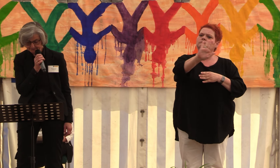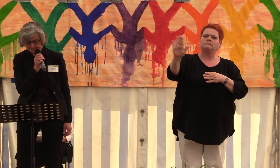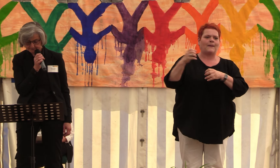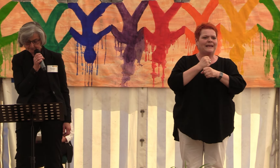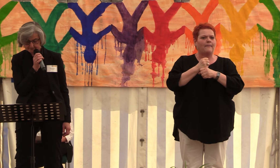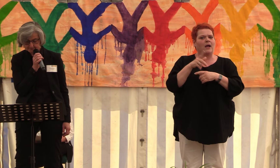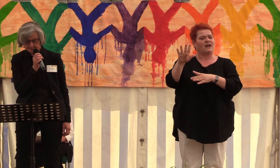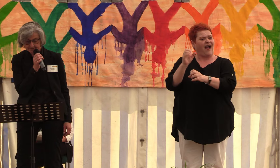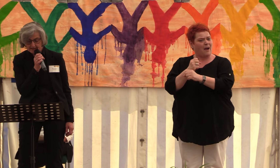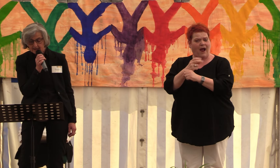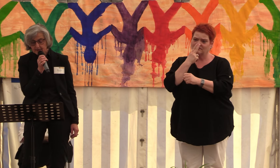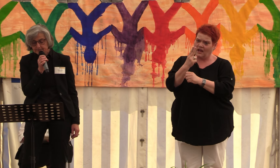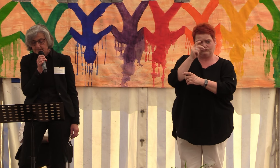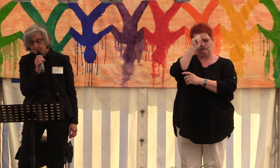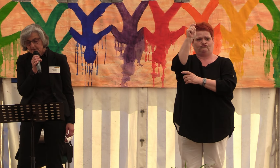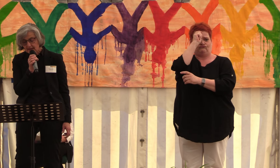wertschätzen.